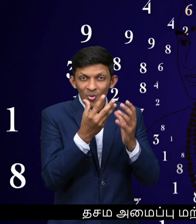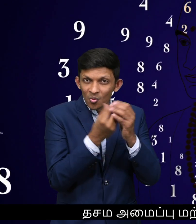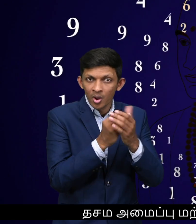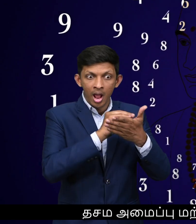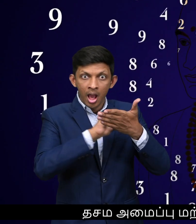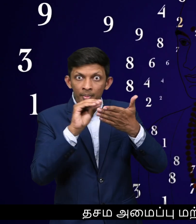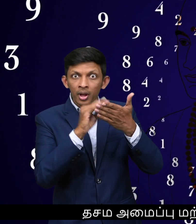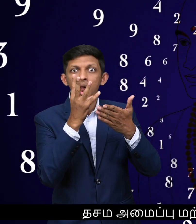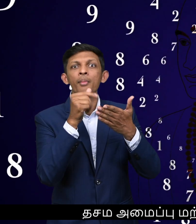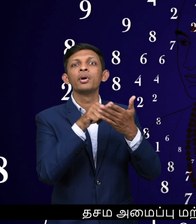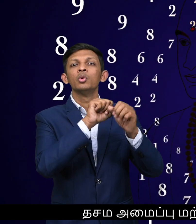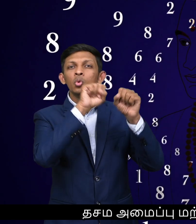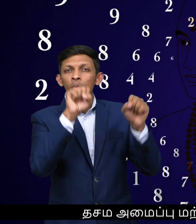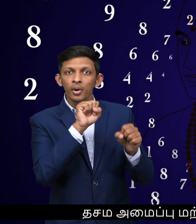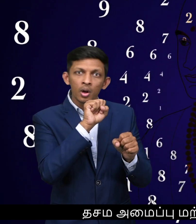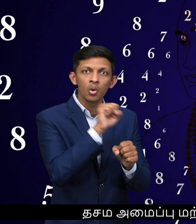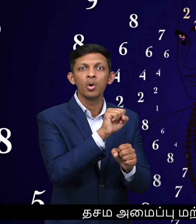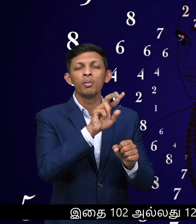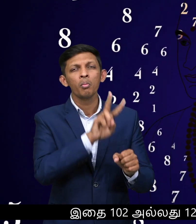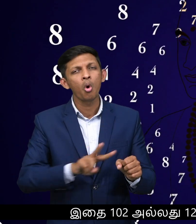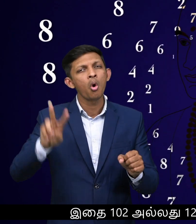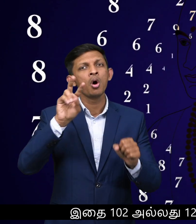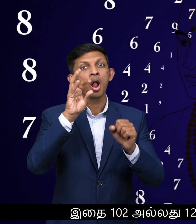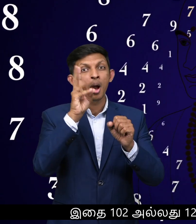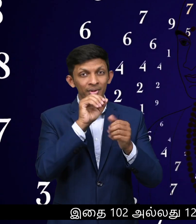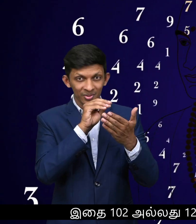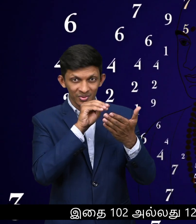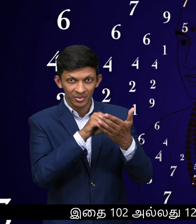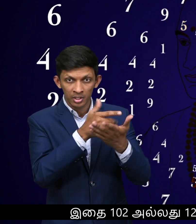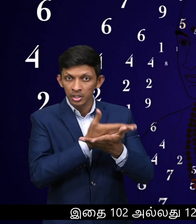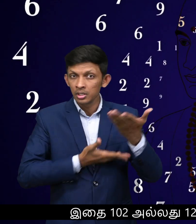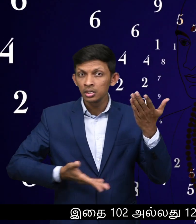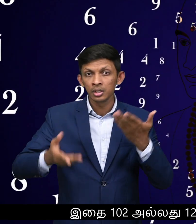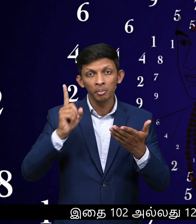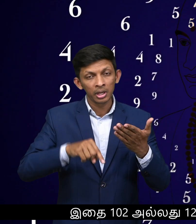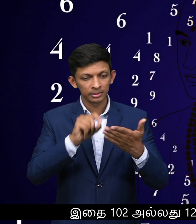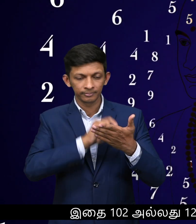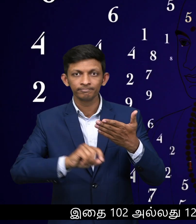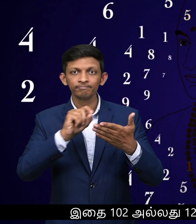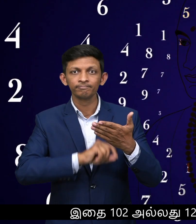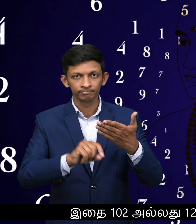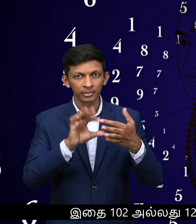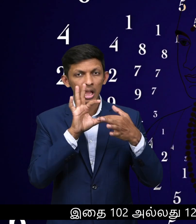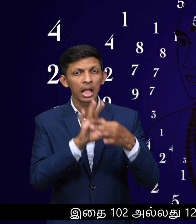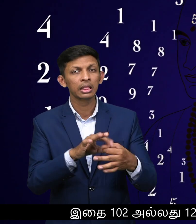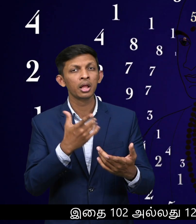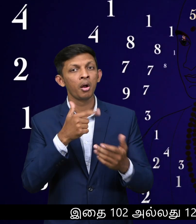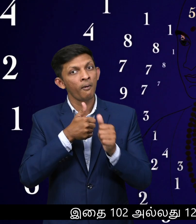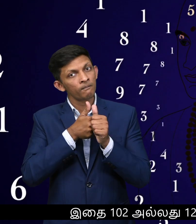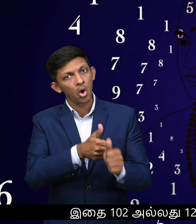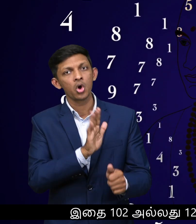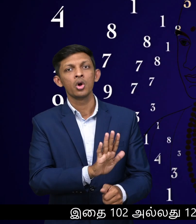தசம அமைப்பு மற்றும் இடமதிப்பு அமைப்புடன் இதை 102 அல்லது 127 என்று